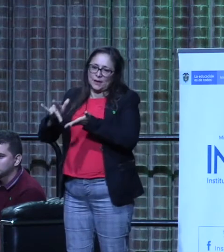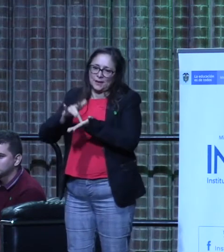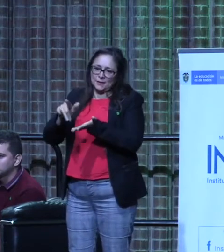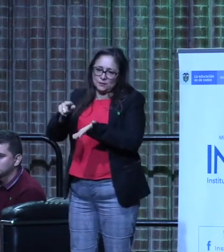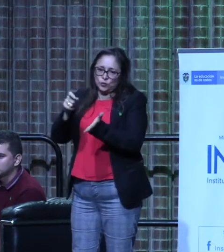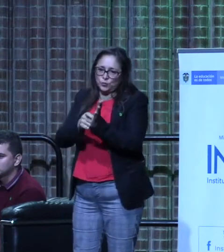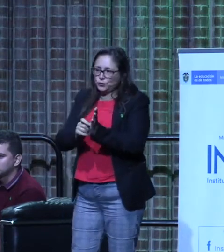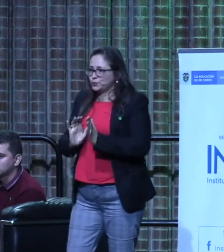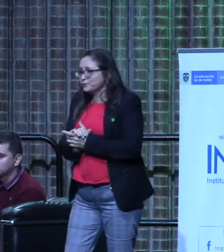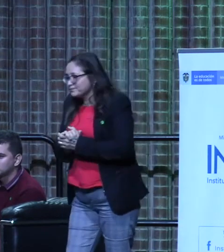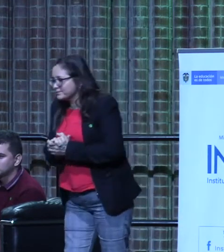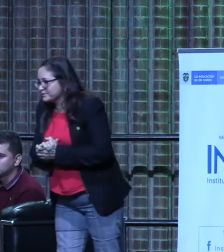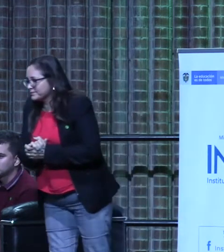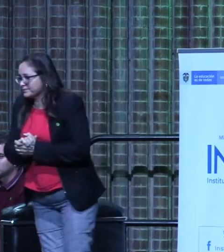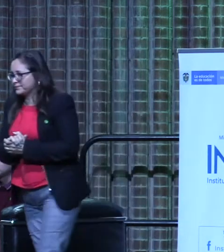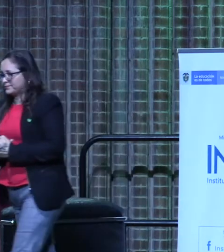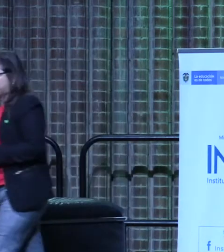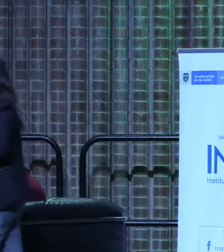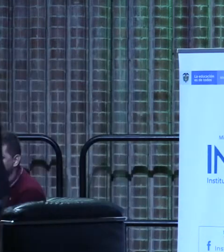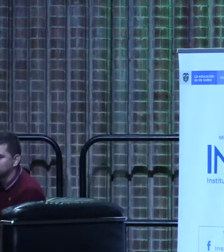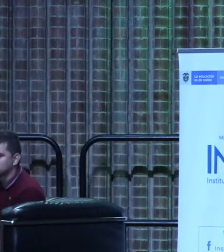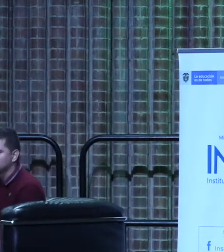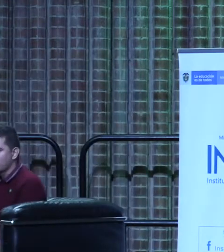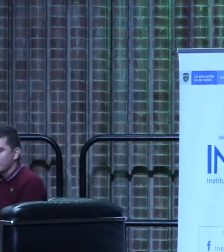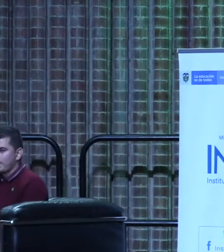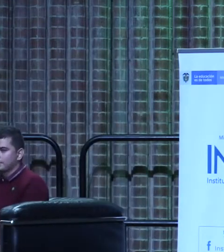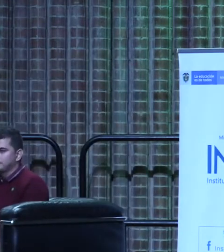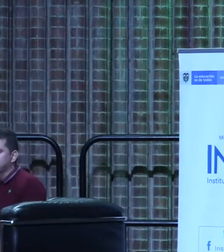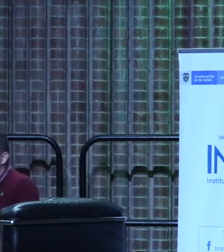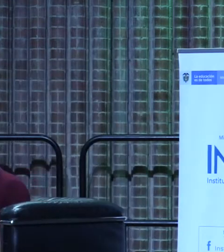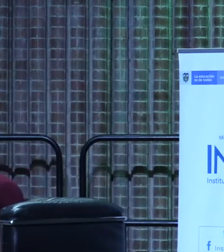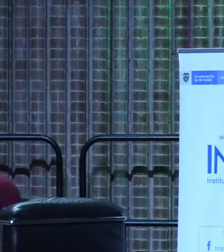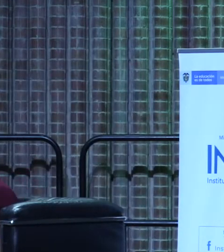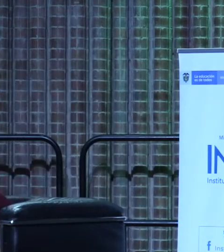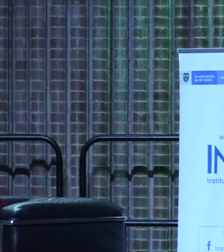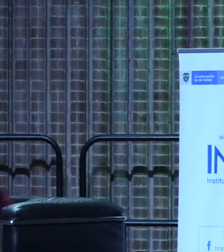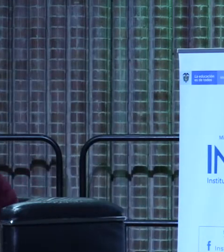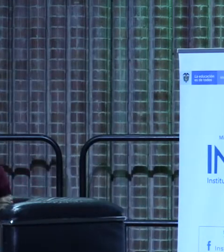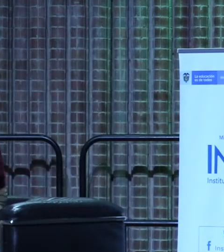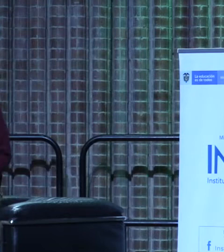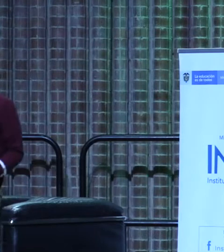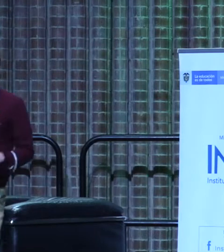precisamente por esas situaciones particulares de los estudiantes. Así que dispersión sería uno de ellos.